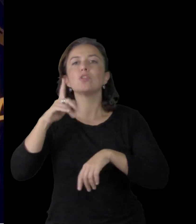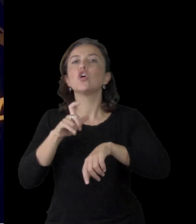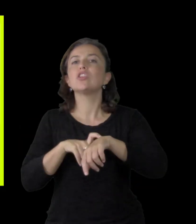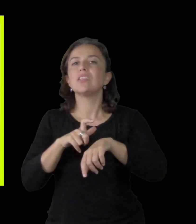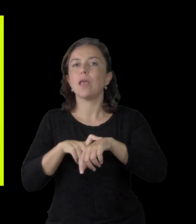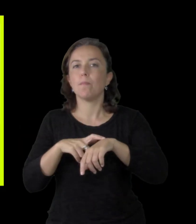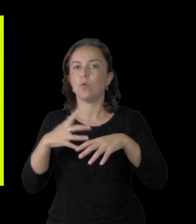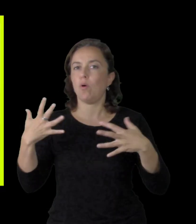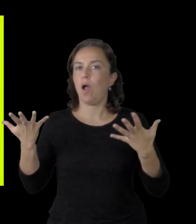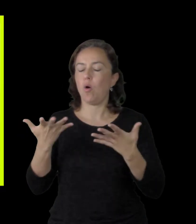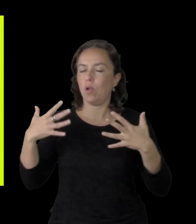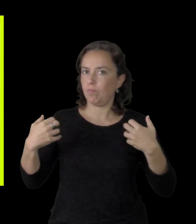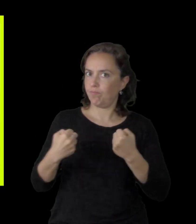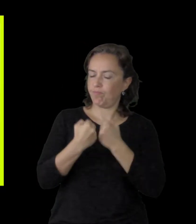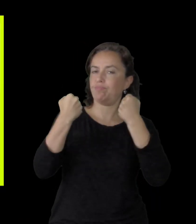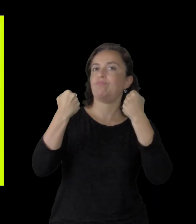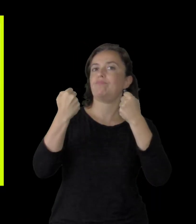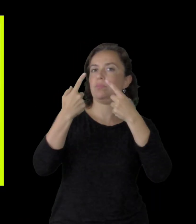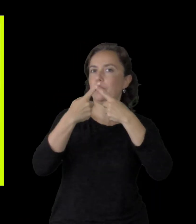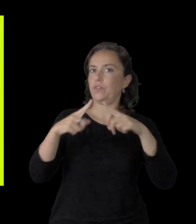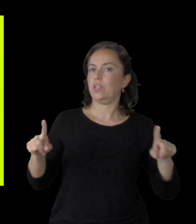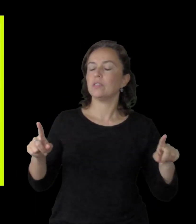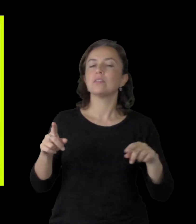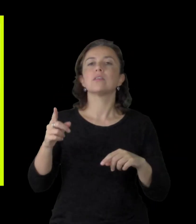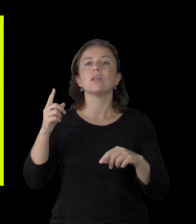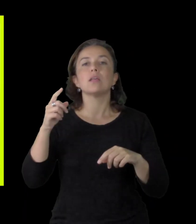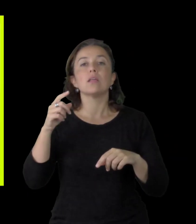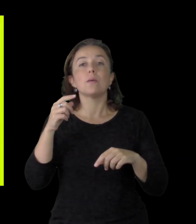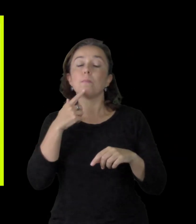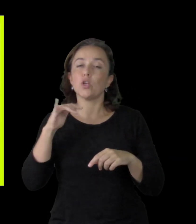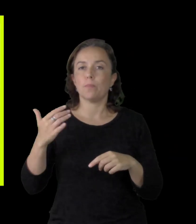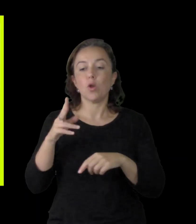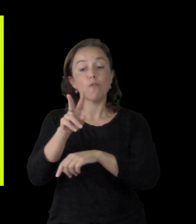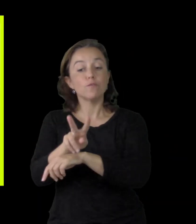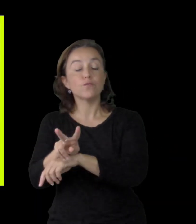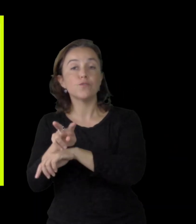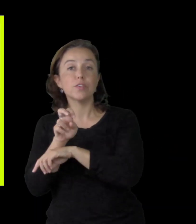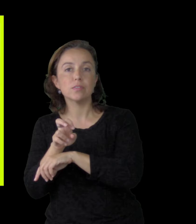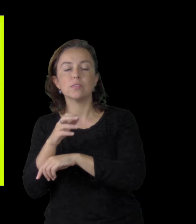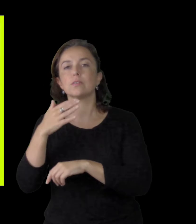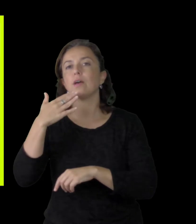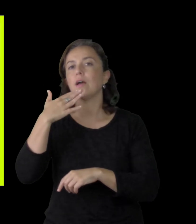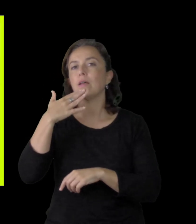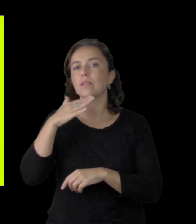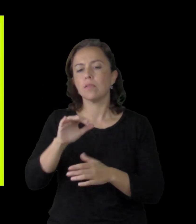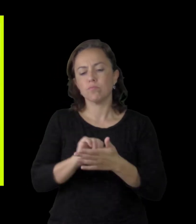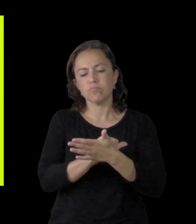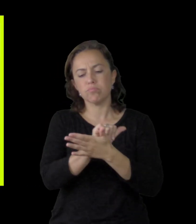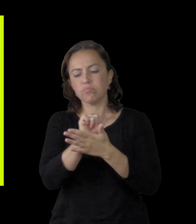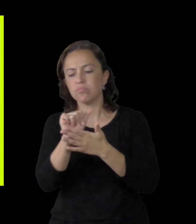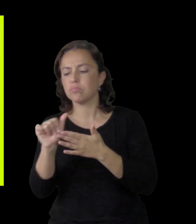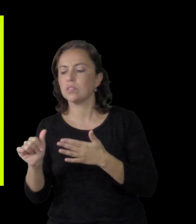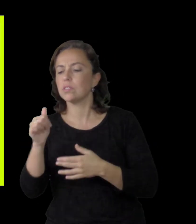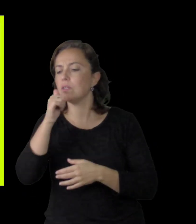tiempo. Desde un punto de vista físico, hemos comprendido a lo largo de la historia, por medio de las